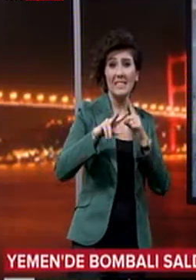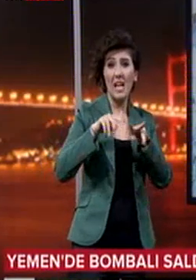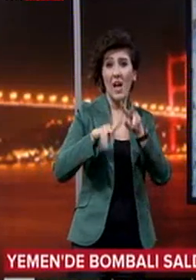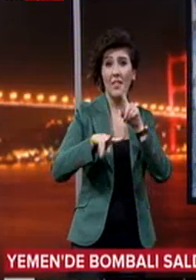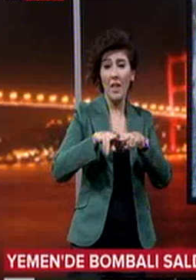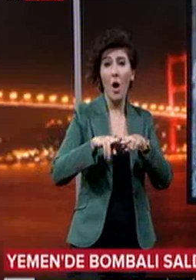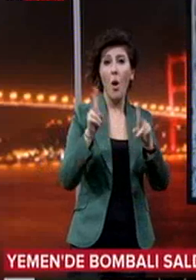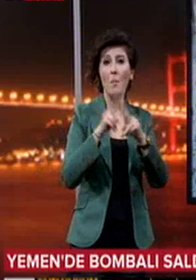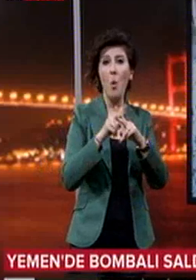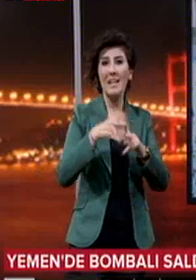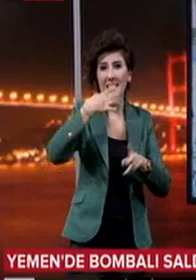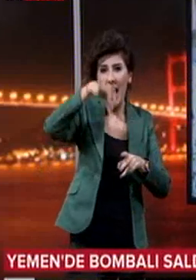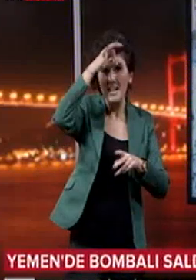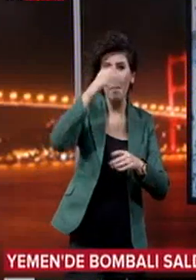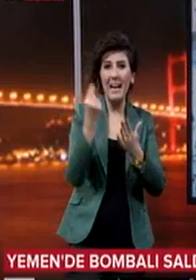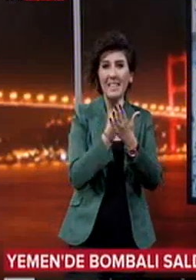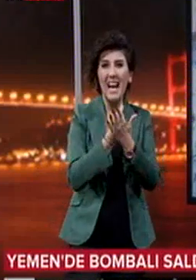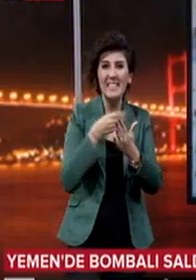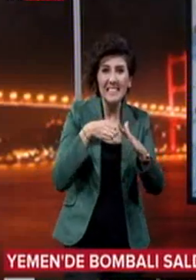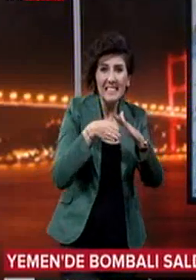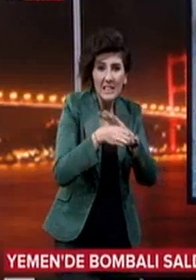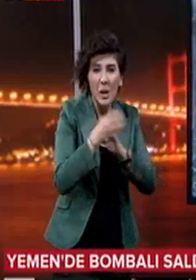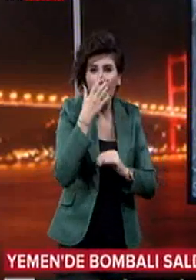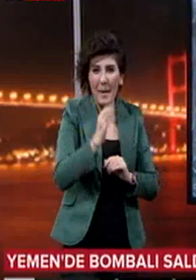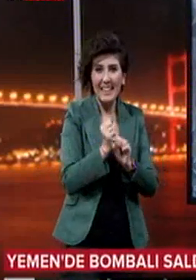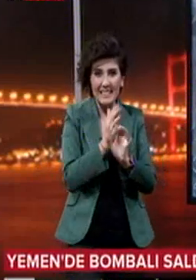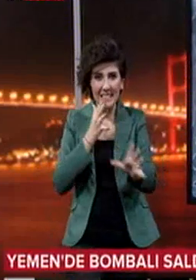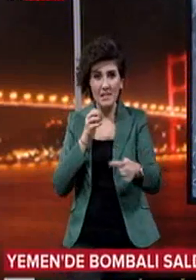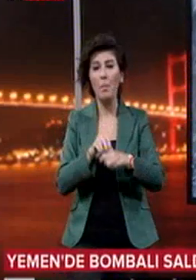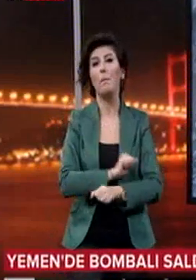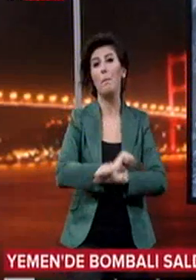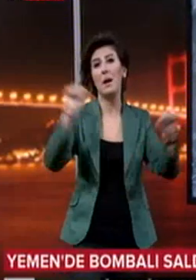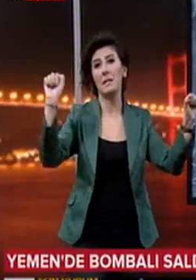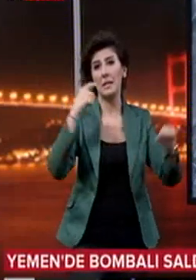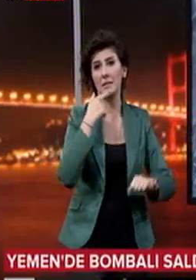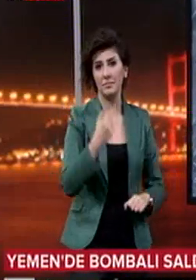Polis Akademisi'ne kayıt yaptırmak için beklediği sırada patlatıldı.